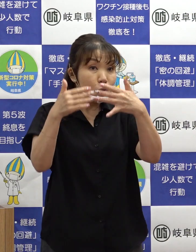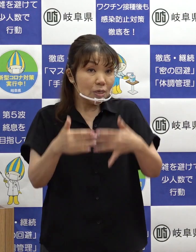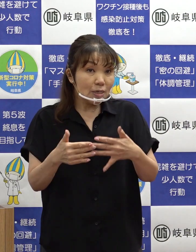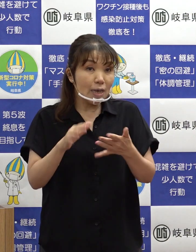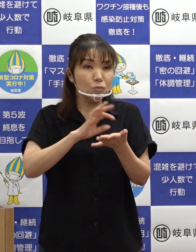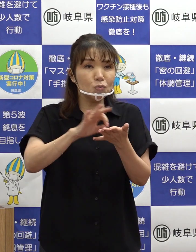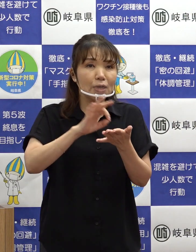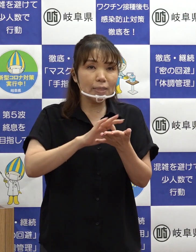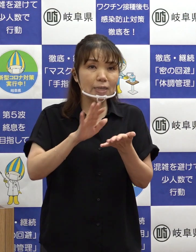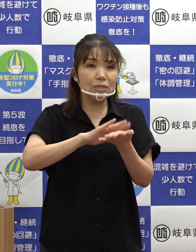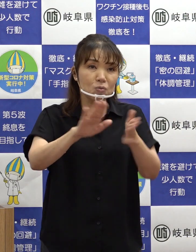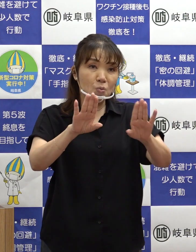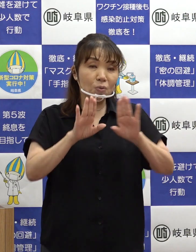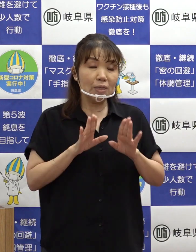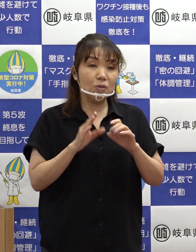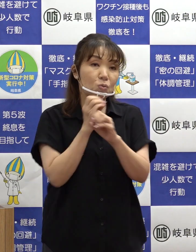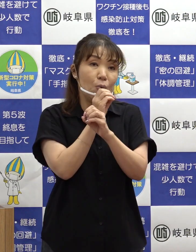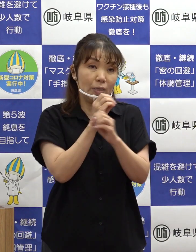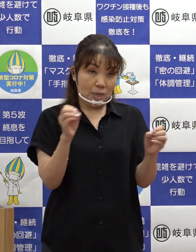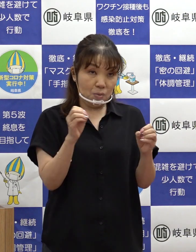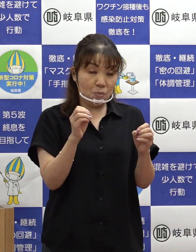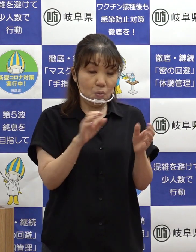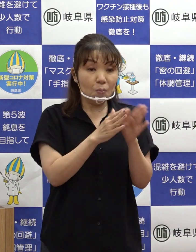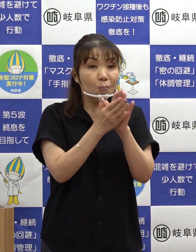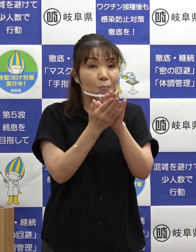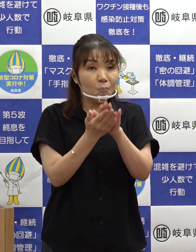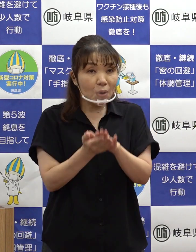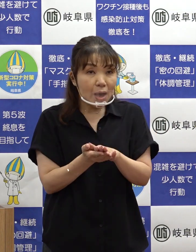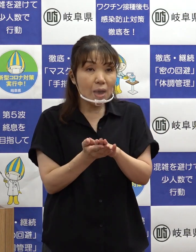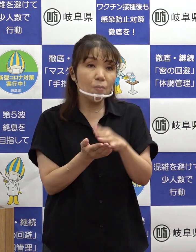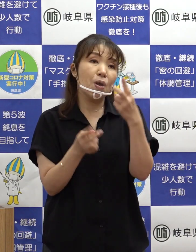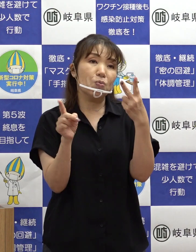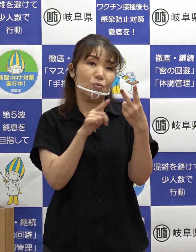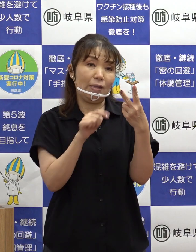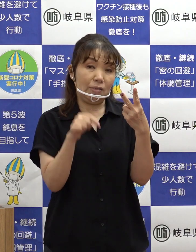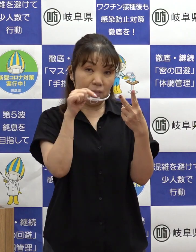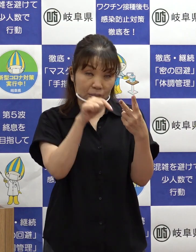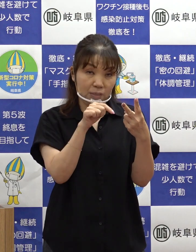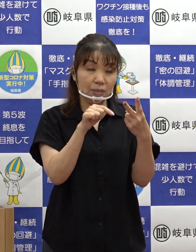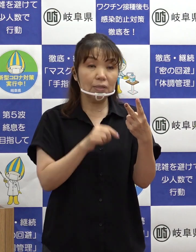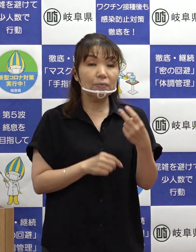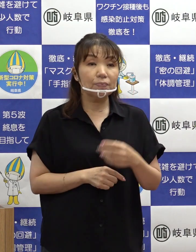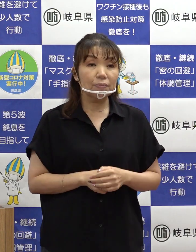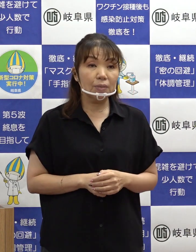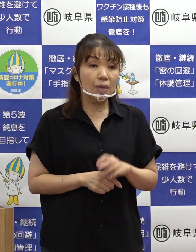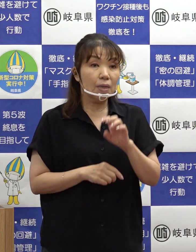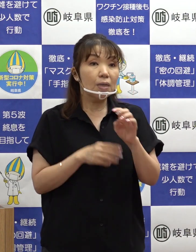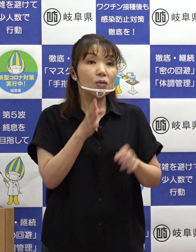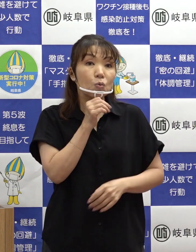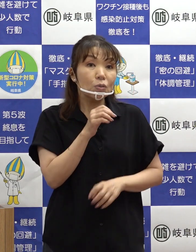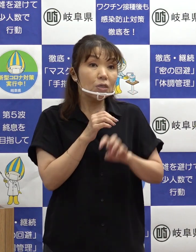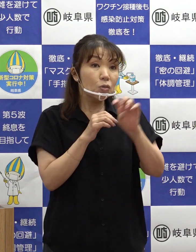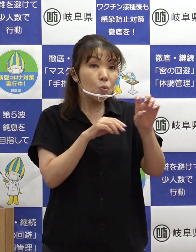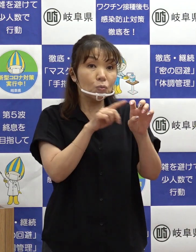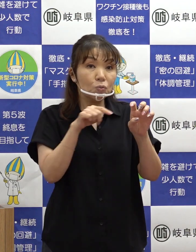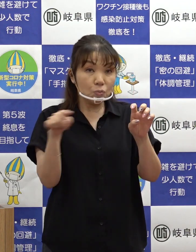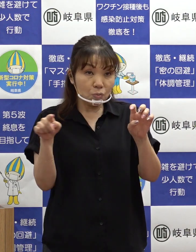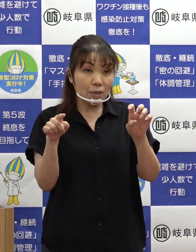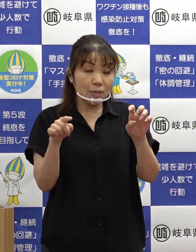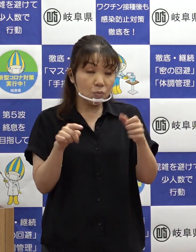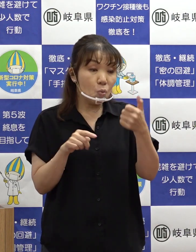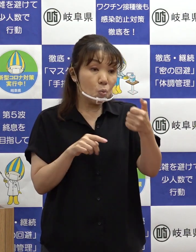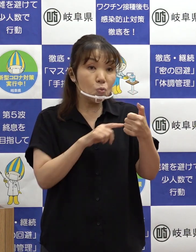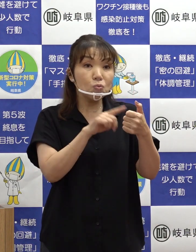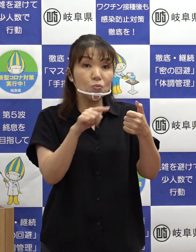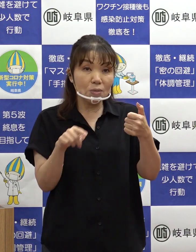ました。なおお亡くなりになった方が2名おられまして、40代の男性、50代の男